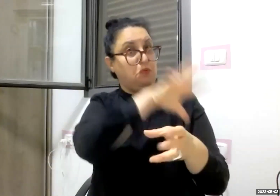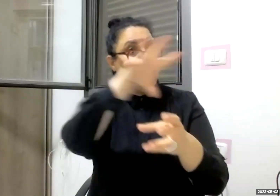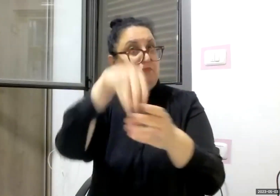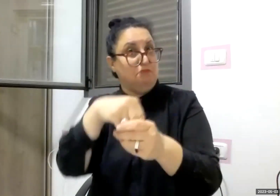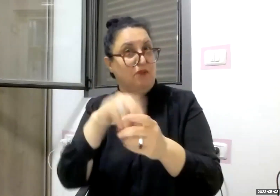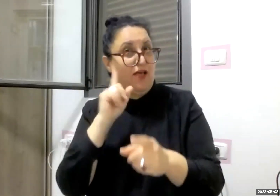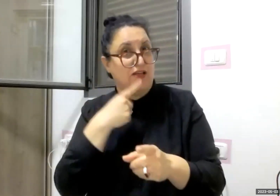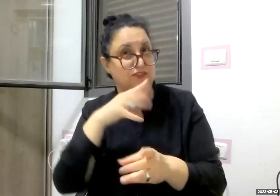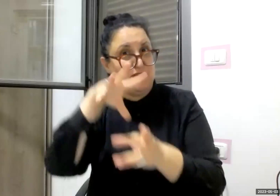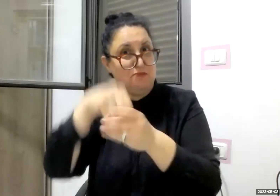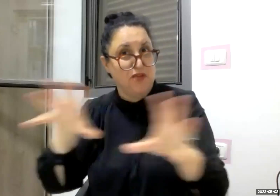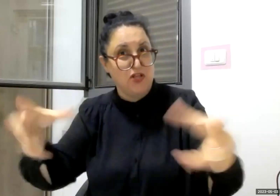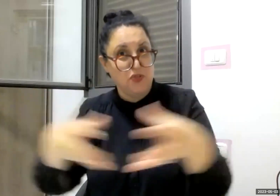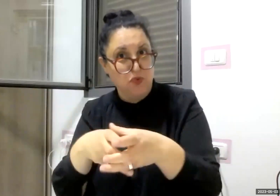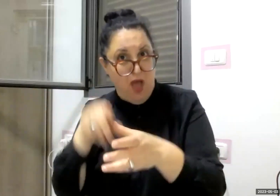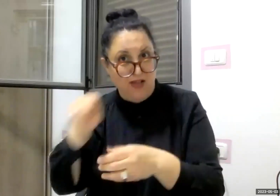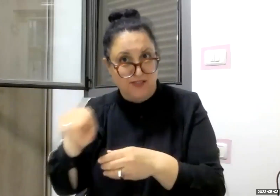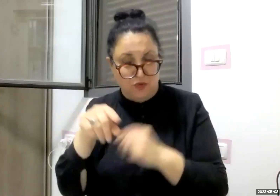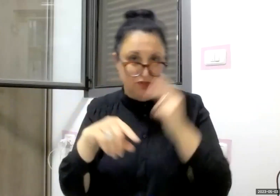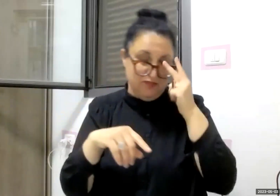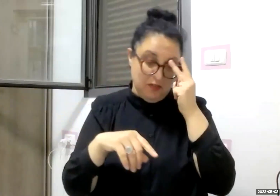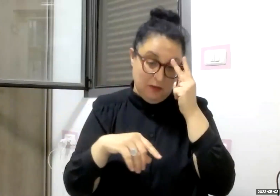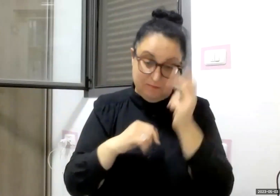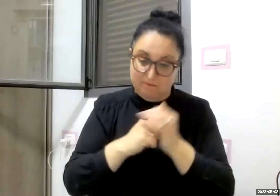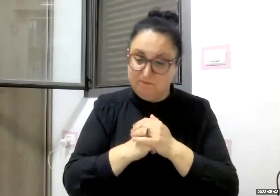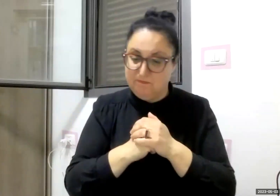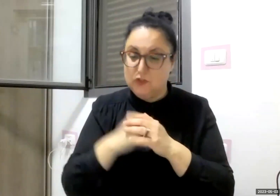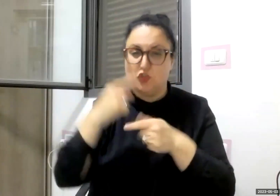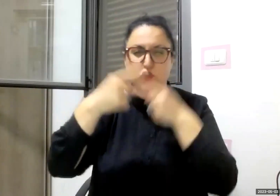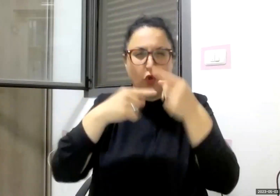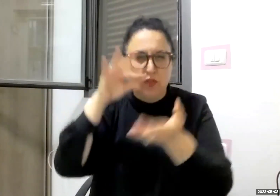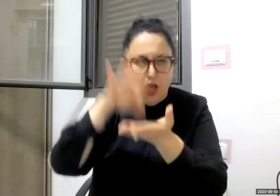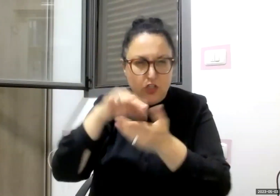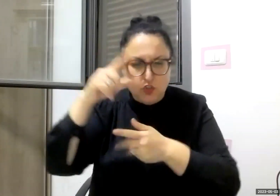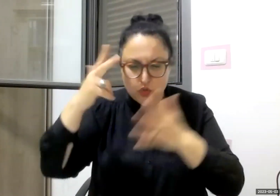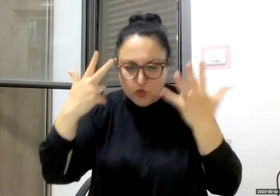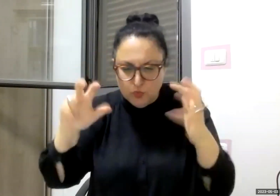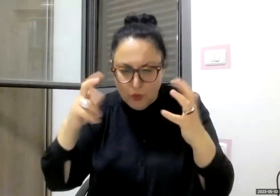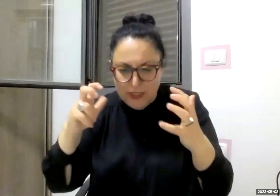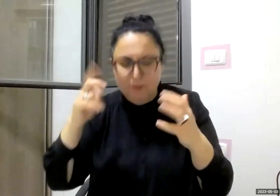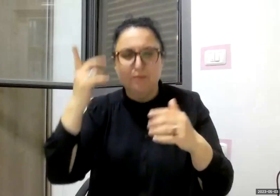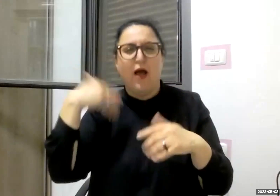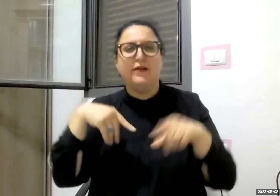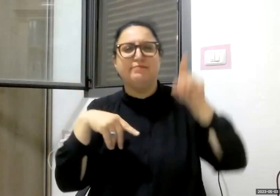וייצוג של חרשים בתנועה הזו. בשנות ה-80